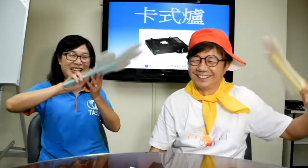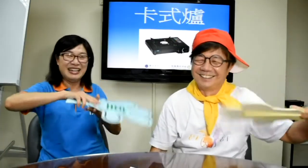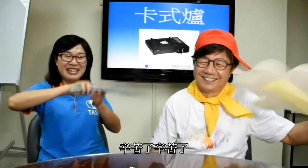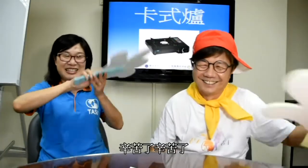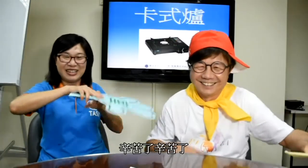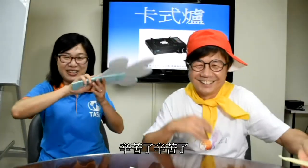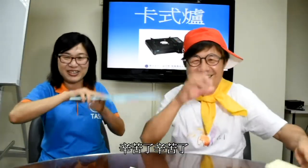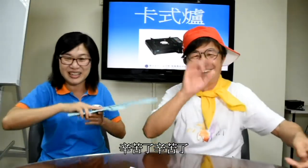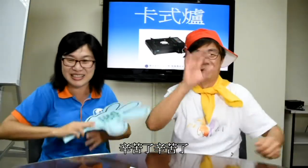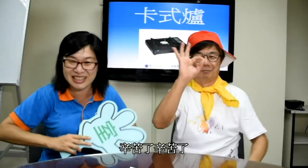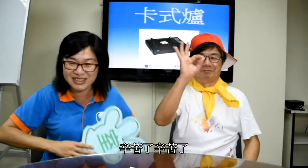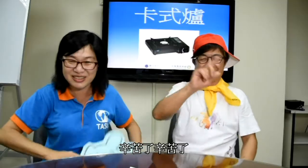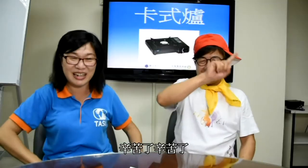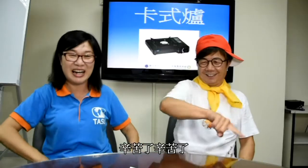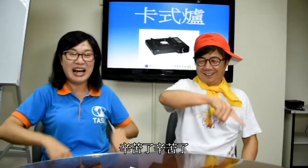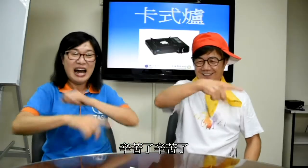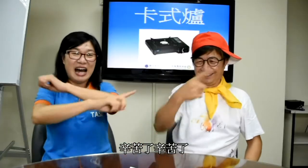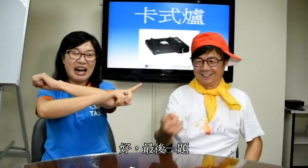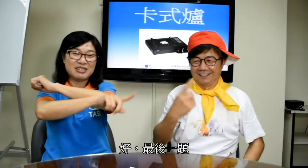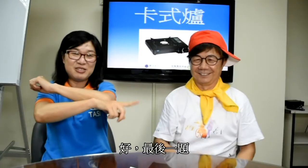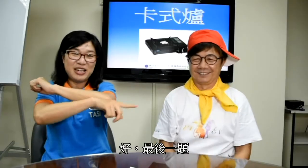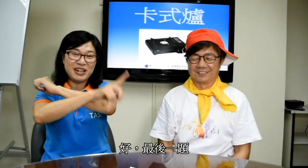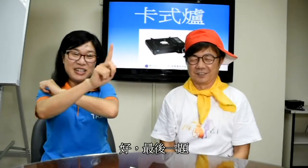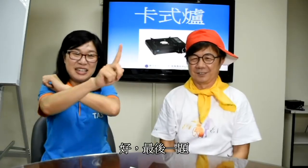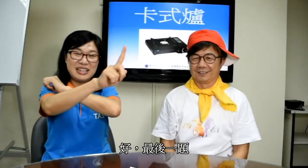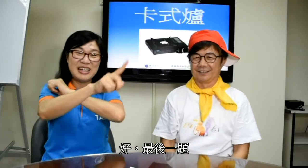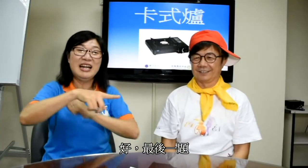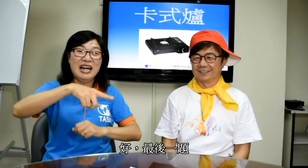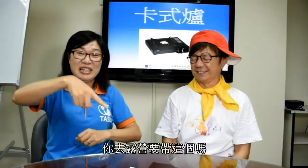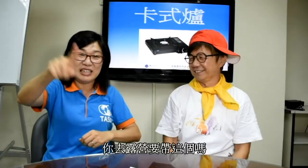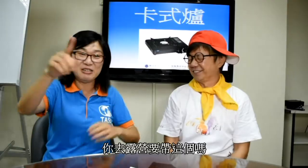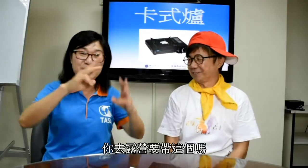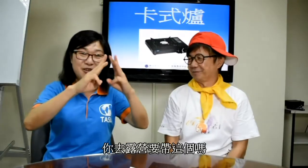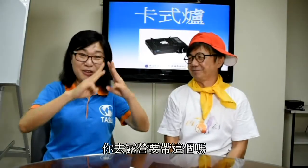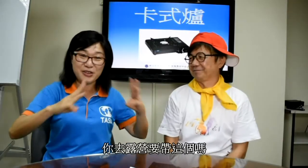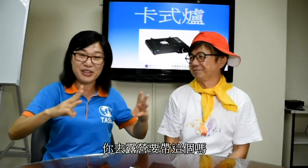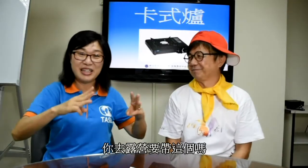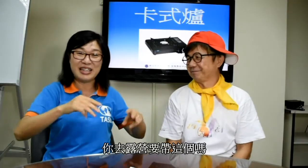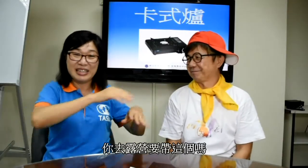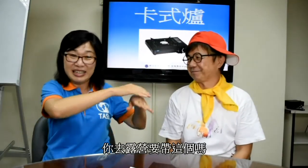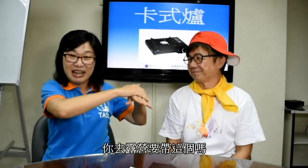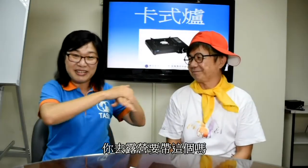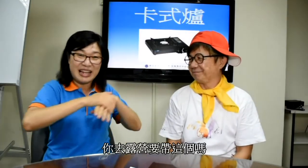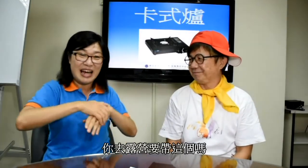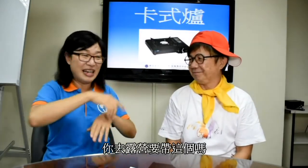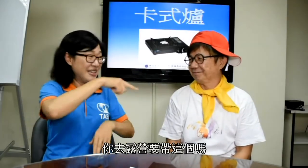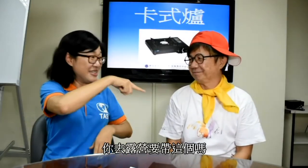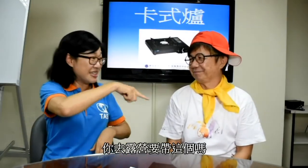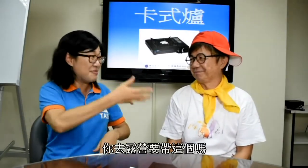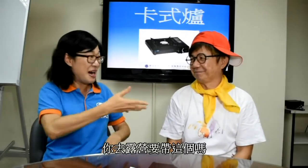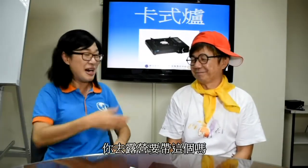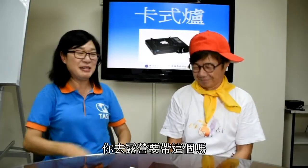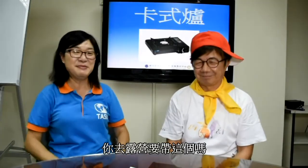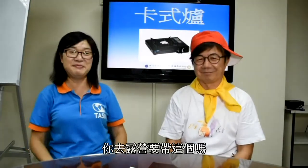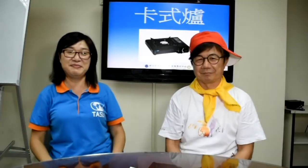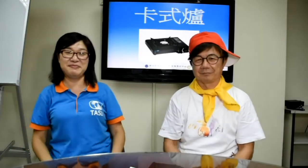对，辛苦了辛苦了。好，最后一题，你去露营要带这个吗？